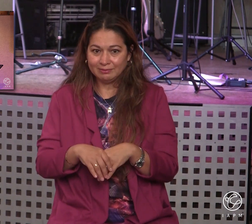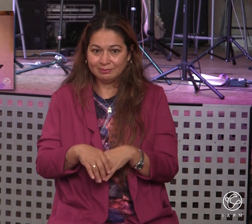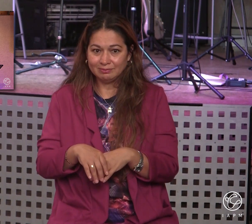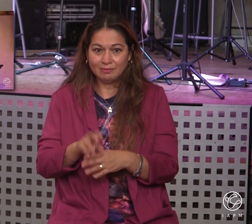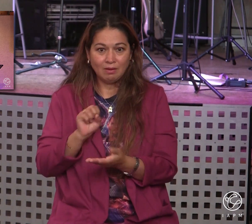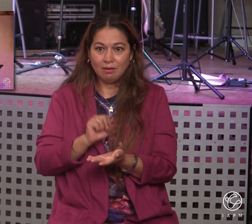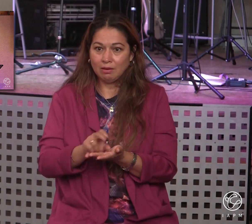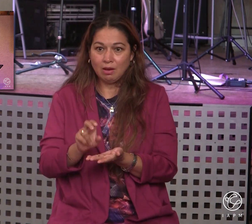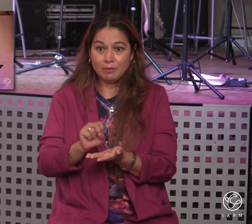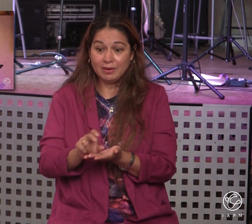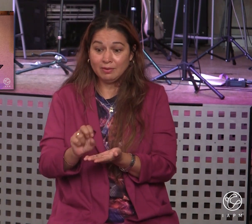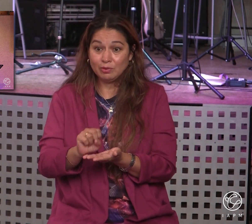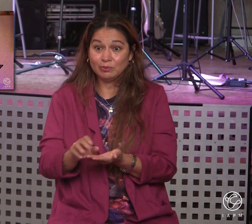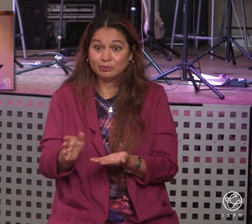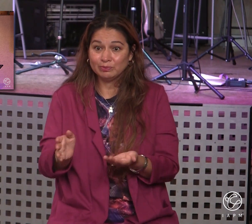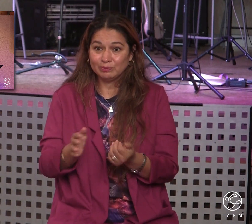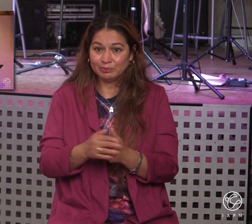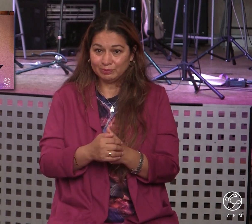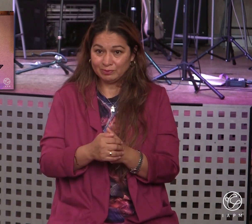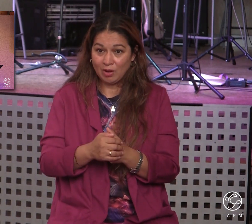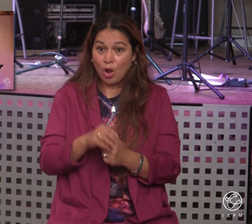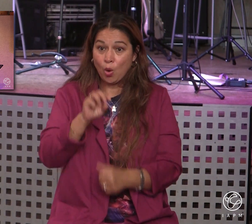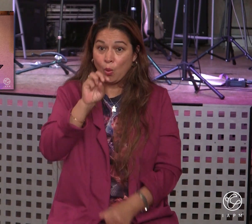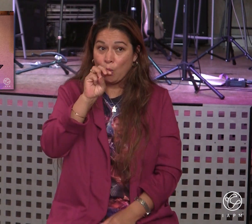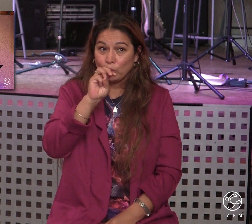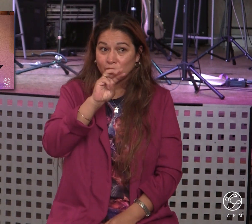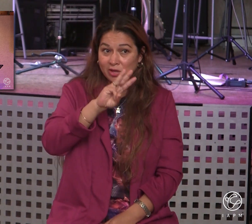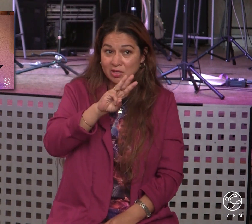¿Iba motorizado o qué?